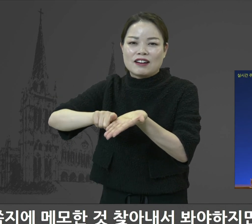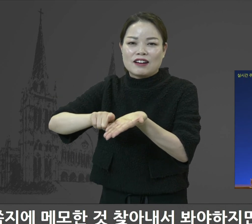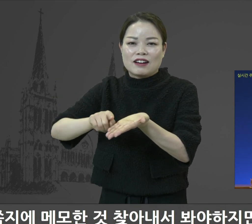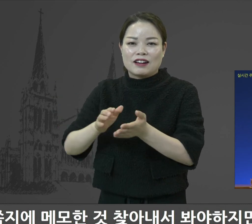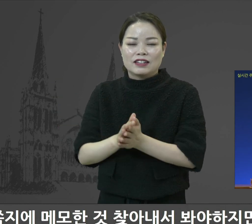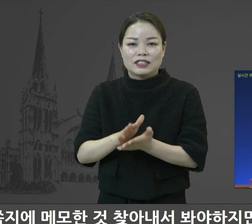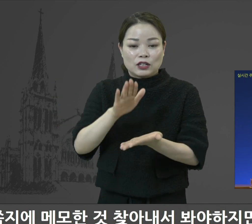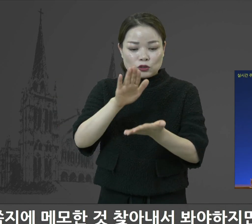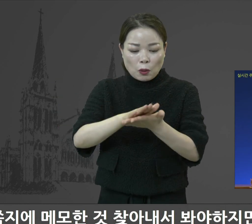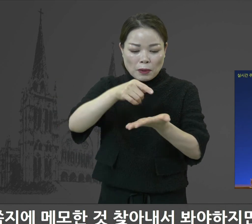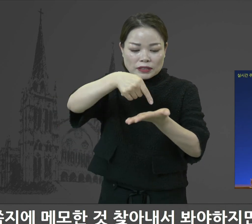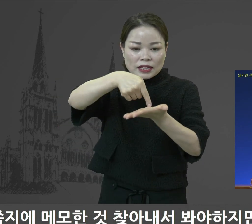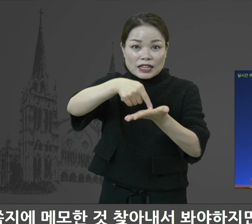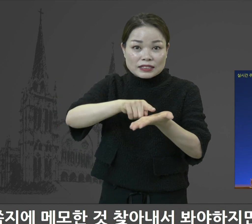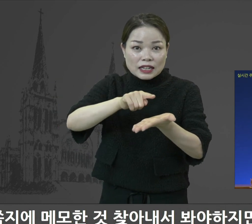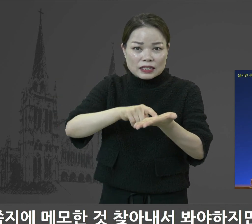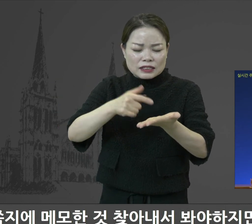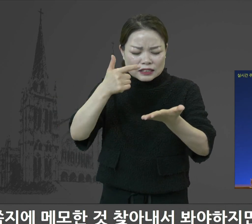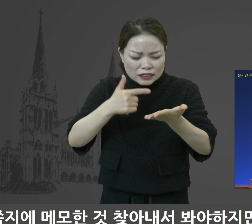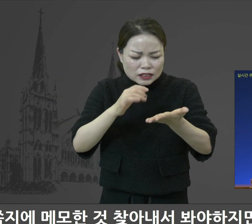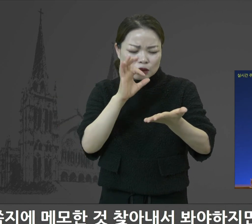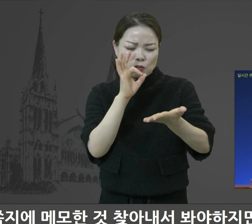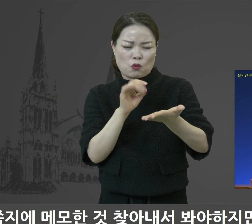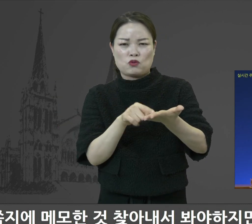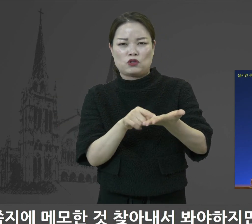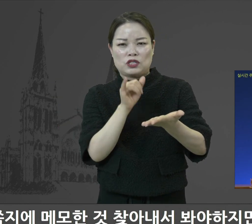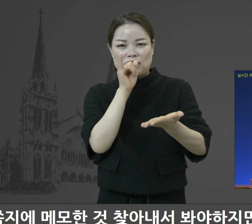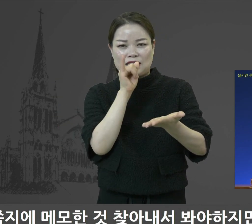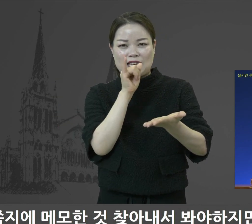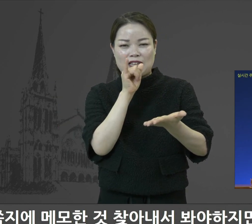손바닥에 새겨놓는다는 것은 언제나 볼 수 있게